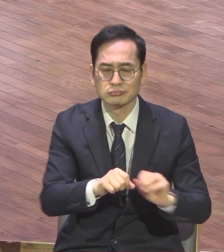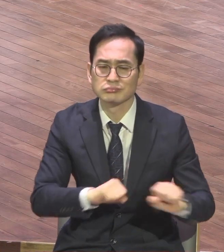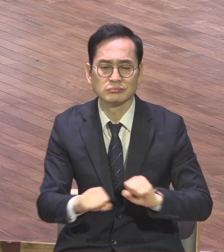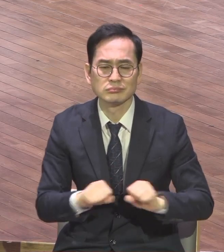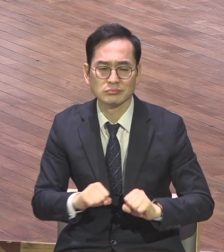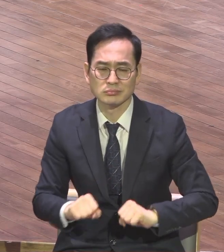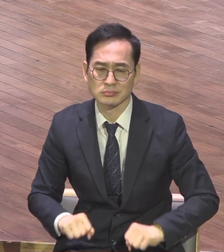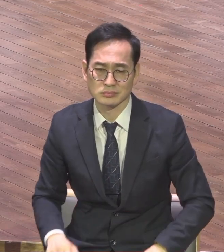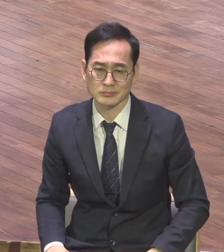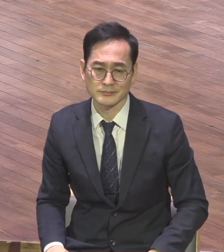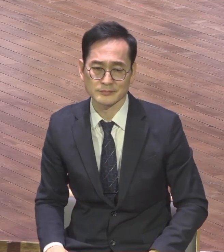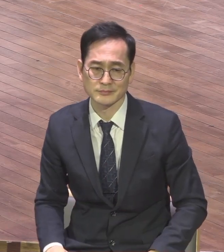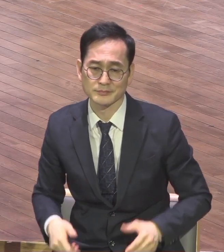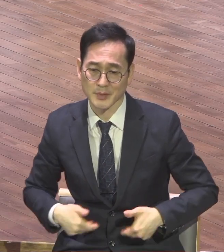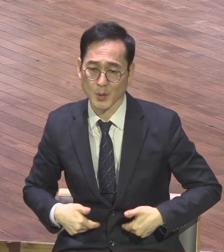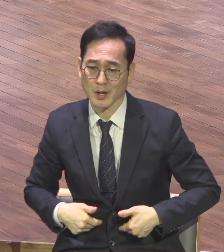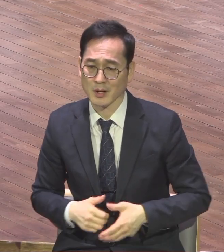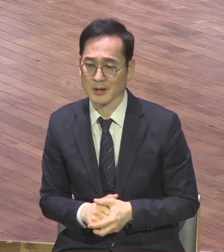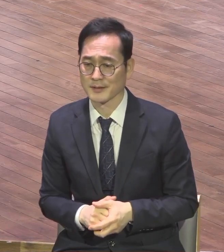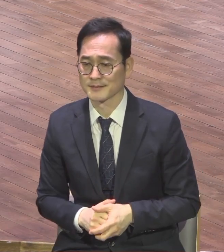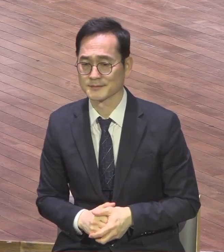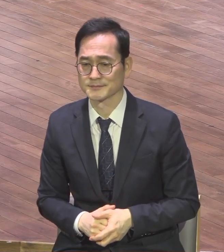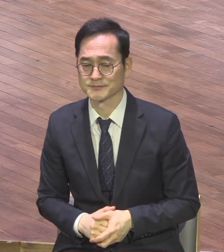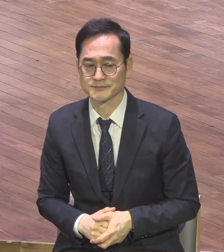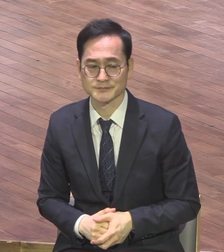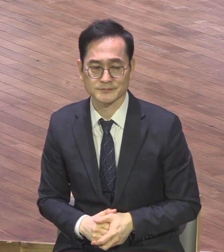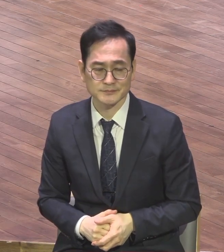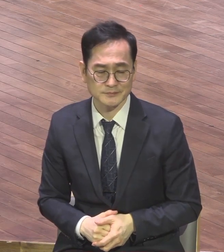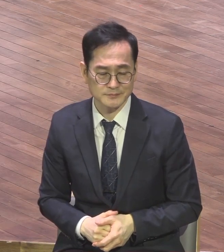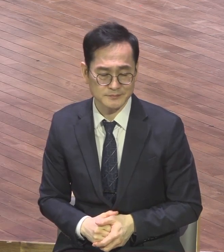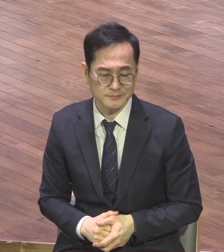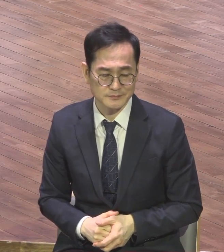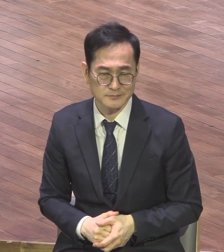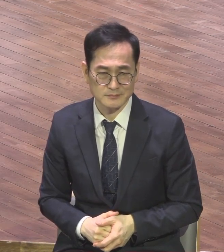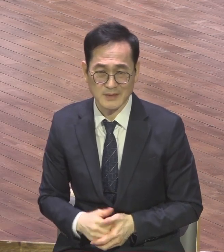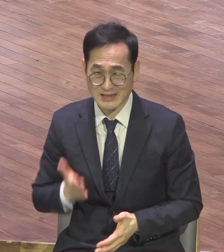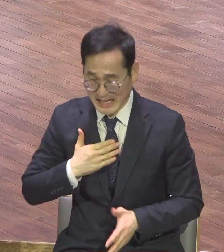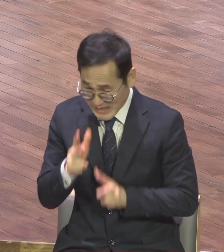누구 직장생 안 해봤냐고요? 그때 가장 바쁘고